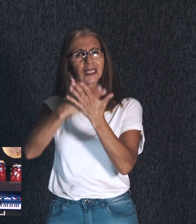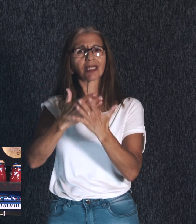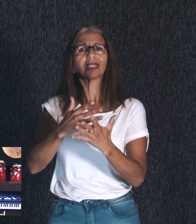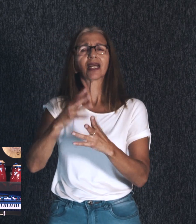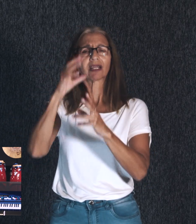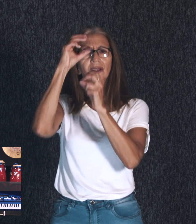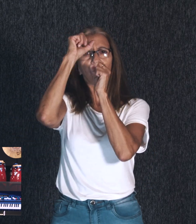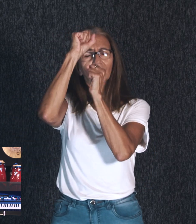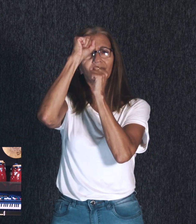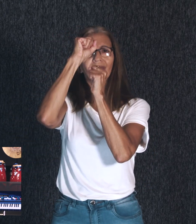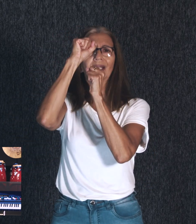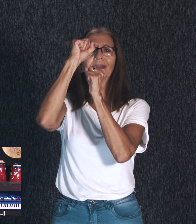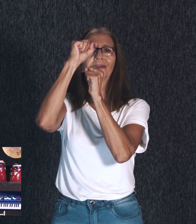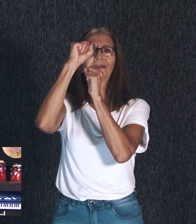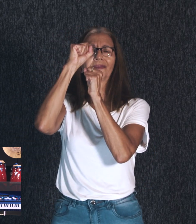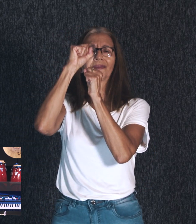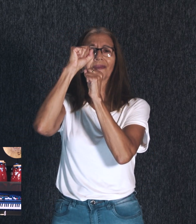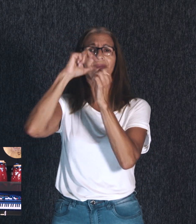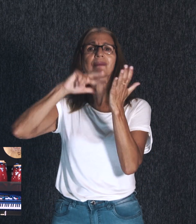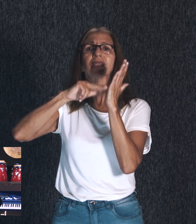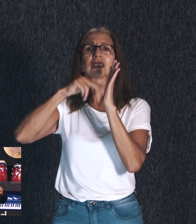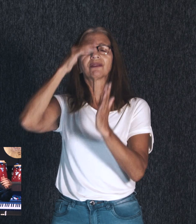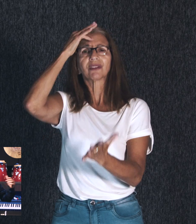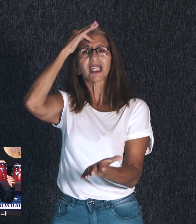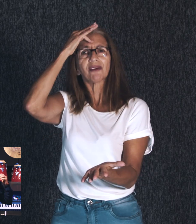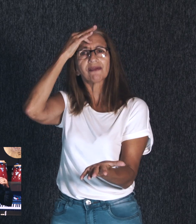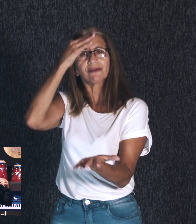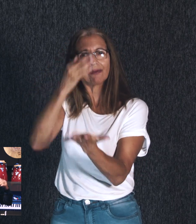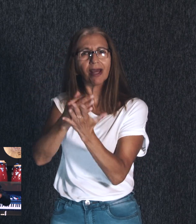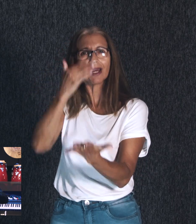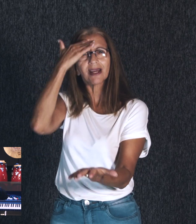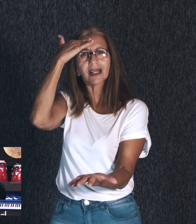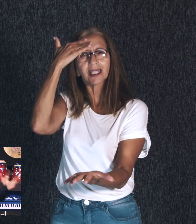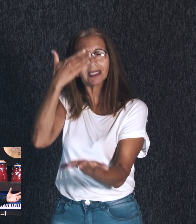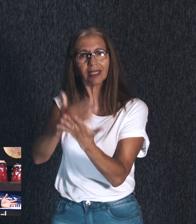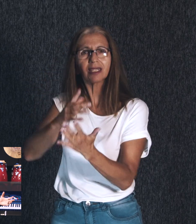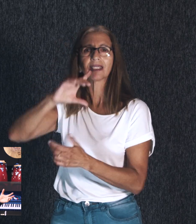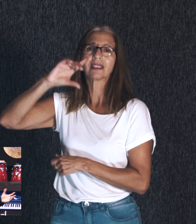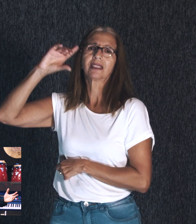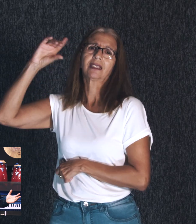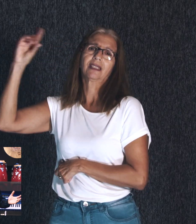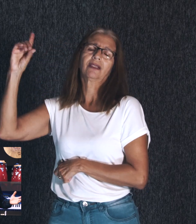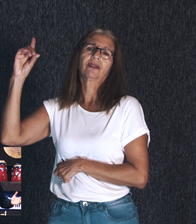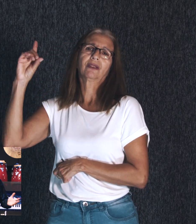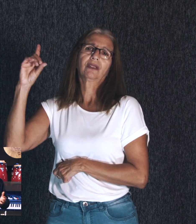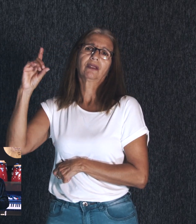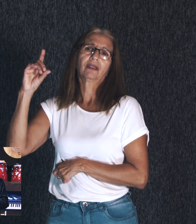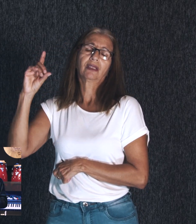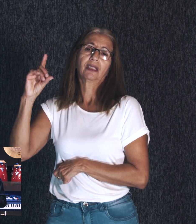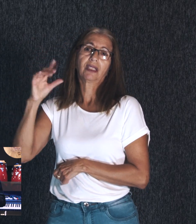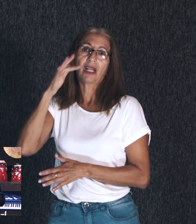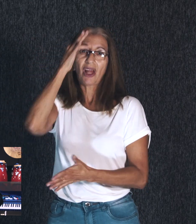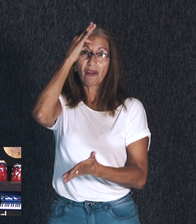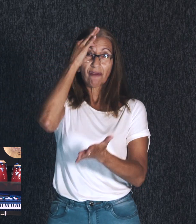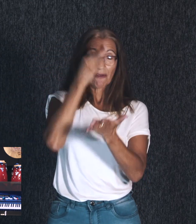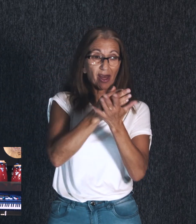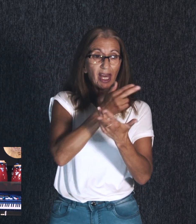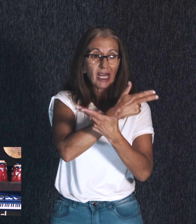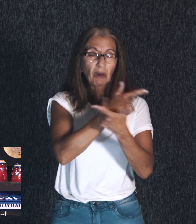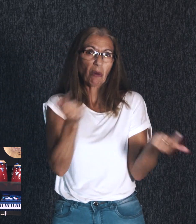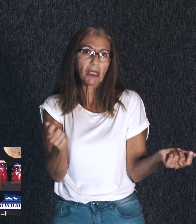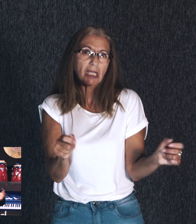Deus todo-poderoso, e isso é fé. Fé não é crer em coisas absurdas. Fé não é crer em